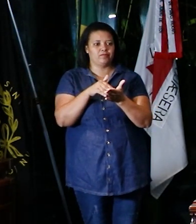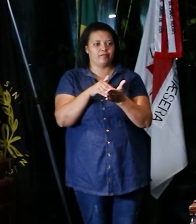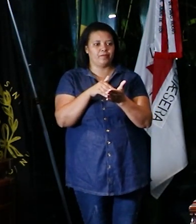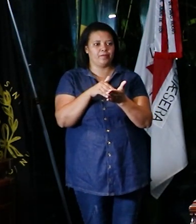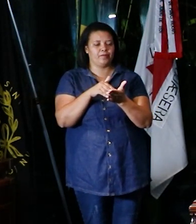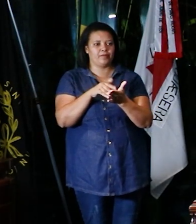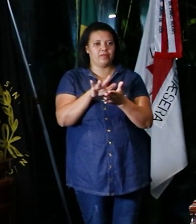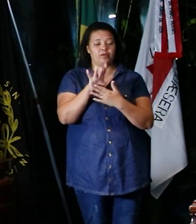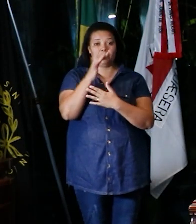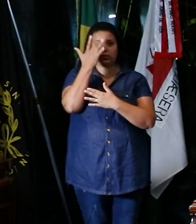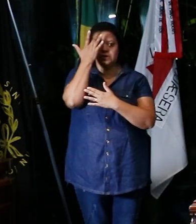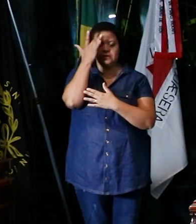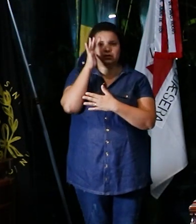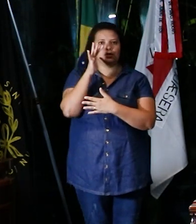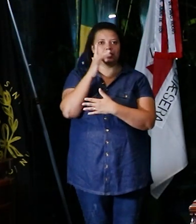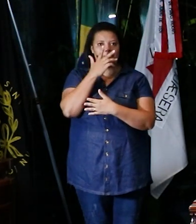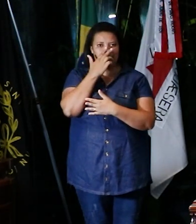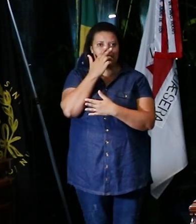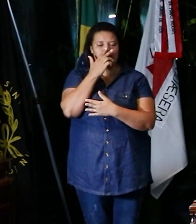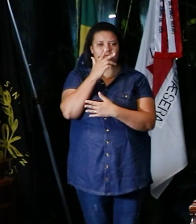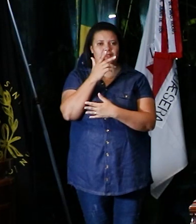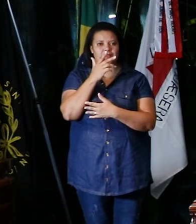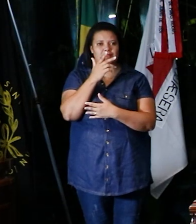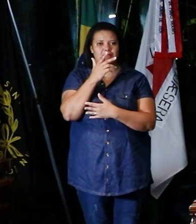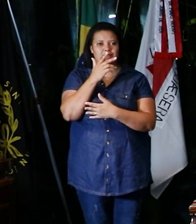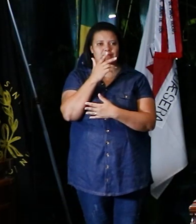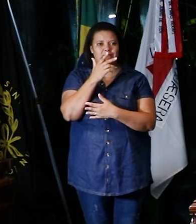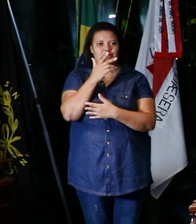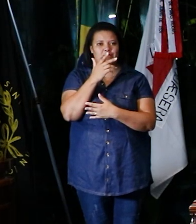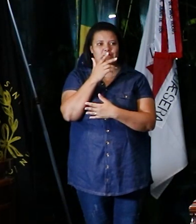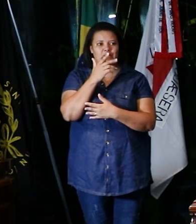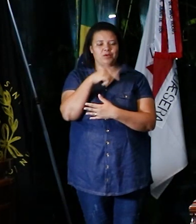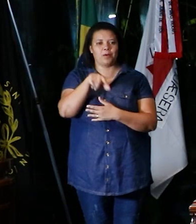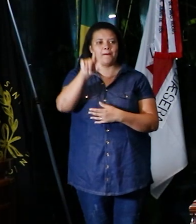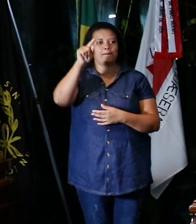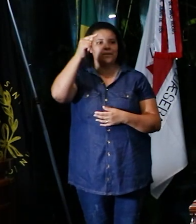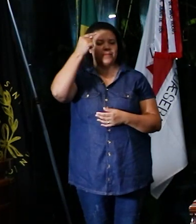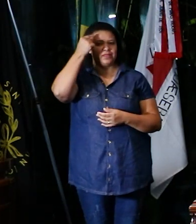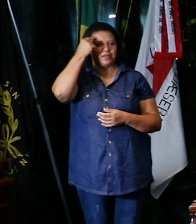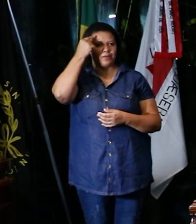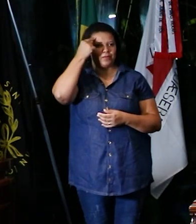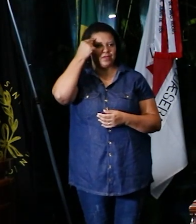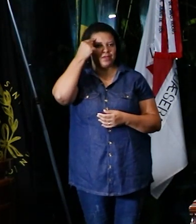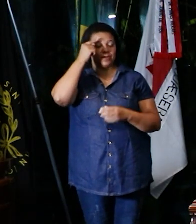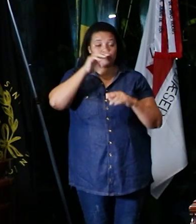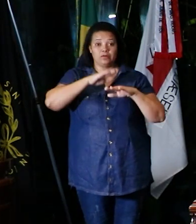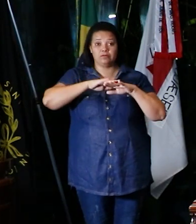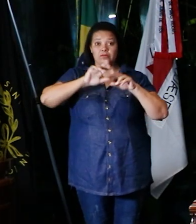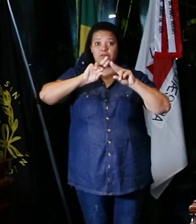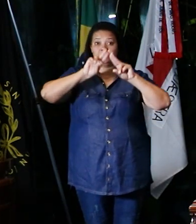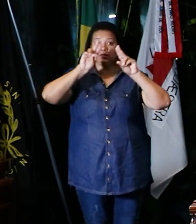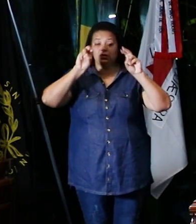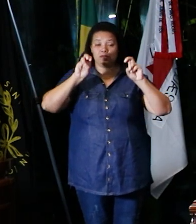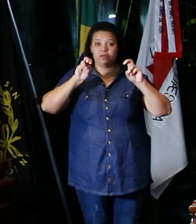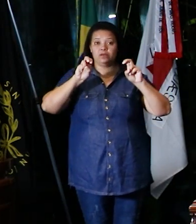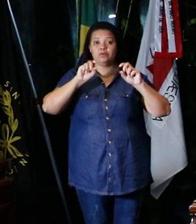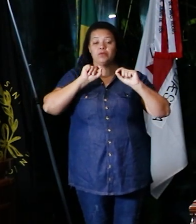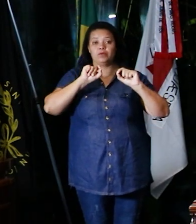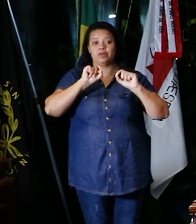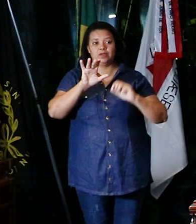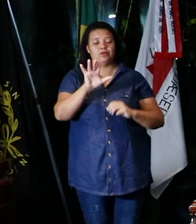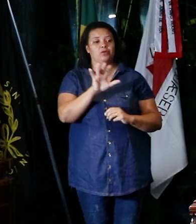por estranho que pareça, um dos grandes pensamentos, num dos temas maiores dele, que é o